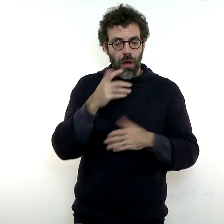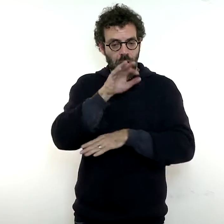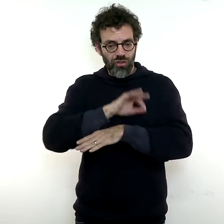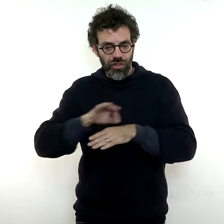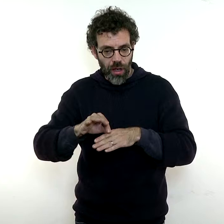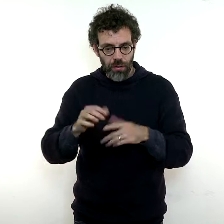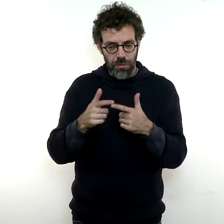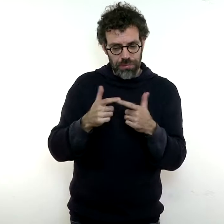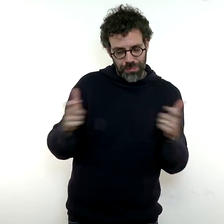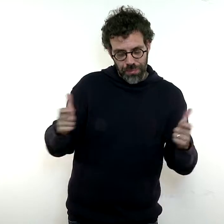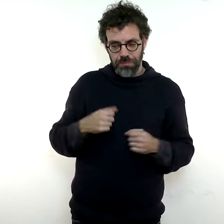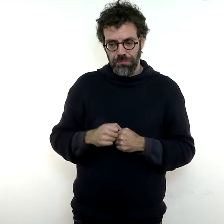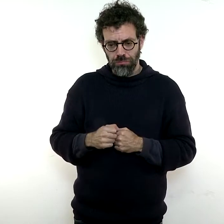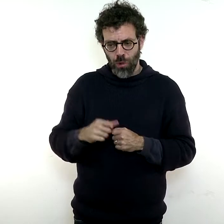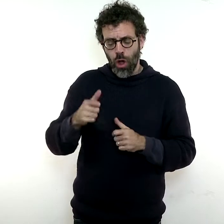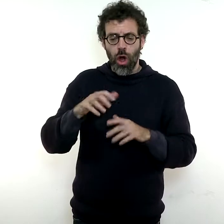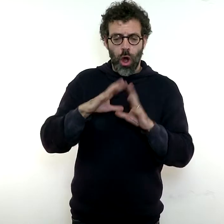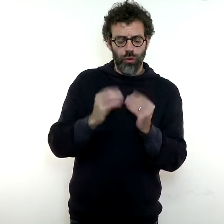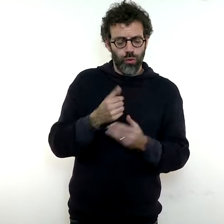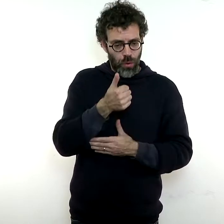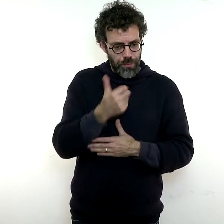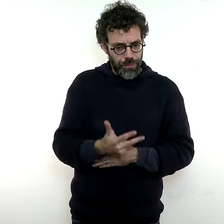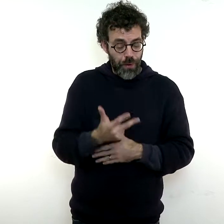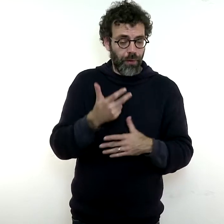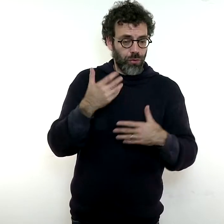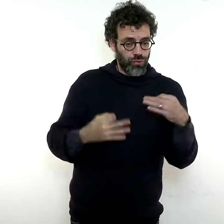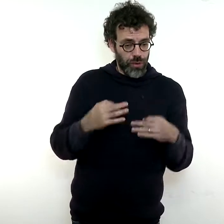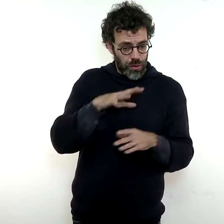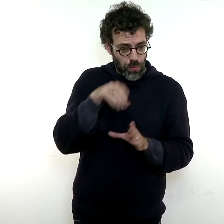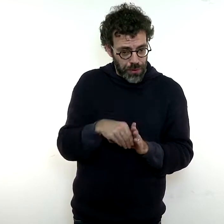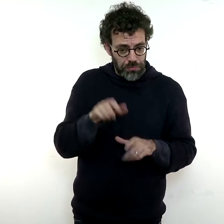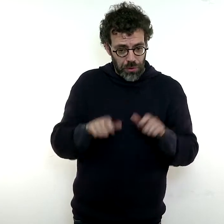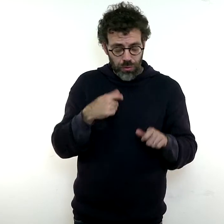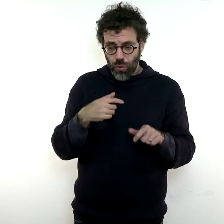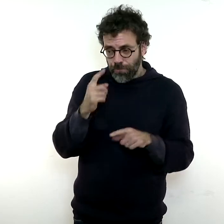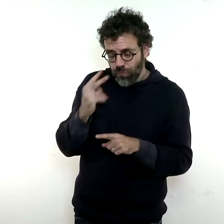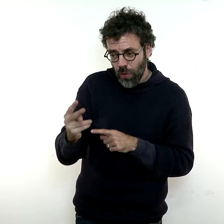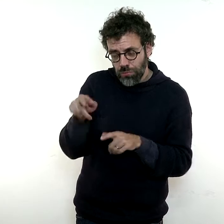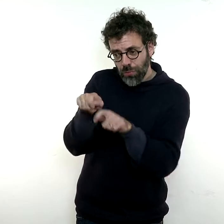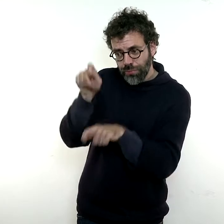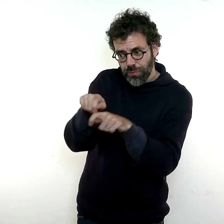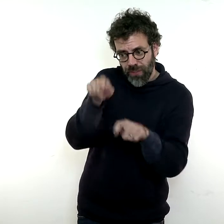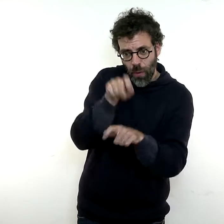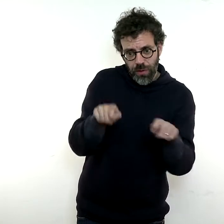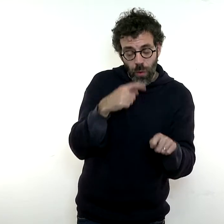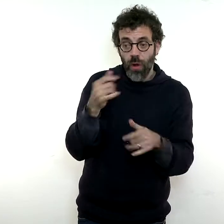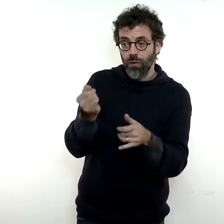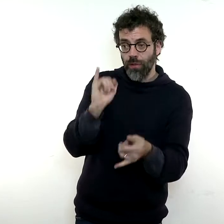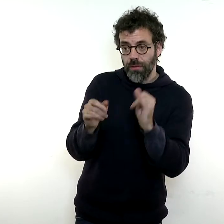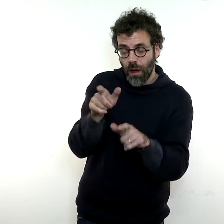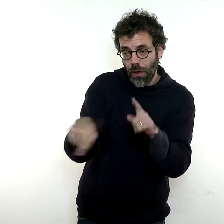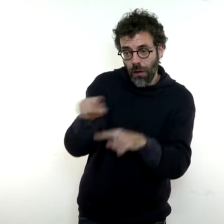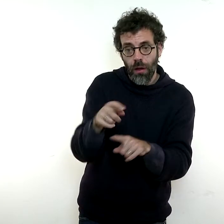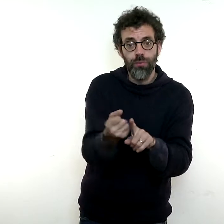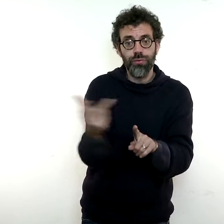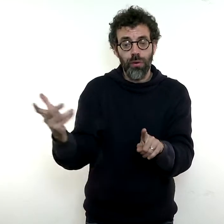moins un tiers des membres du jury. Il est proposé une prime forfaitaire de 15 000 € hors taxe aux candidats admis à concourir